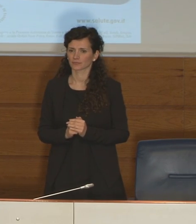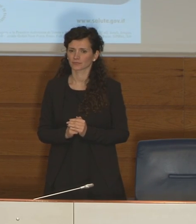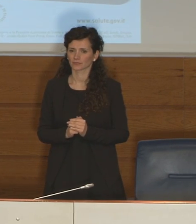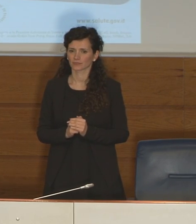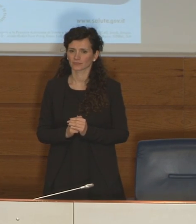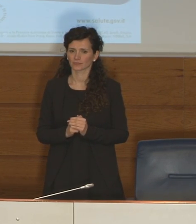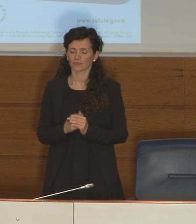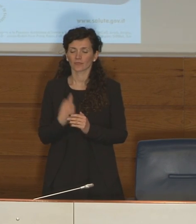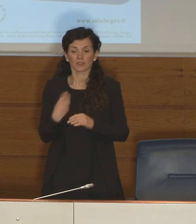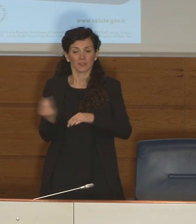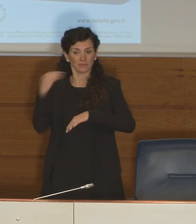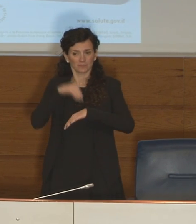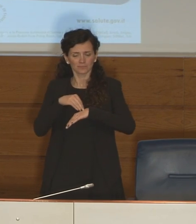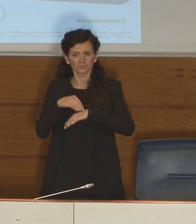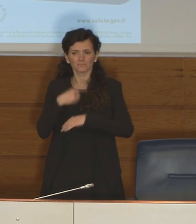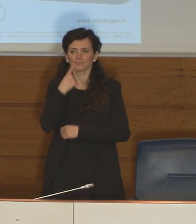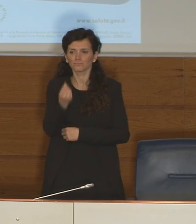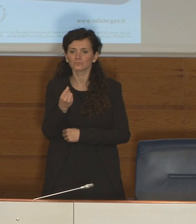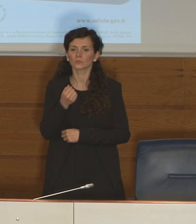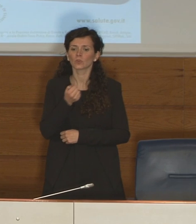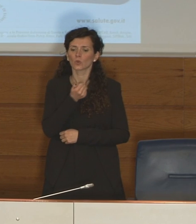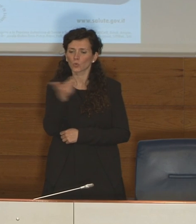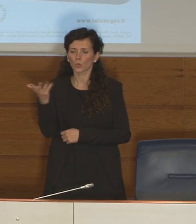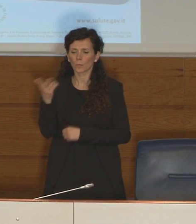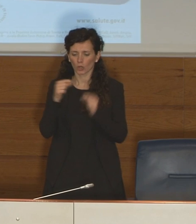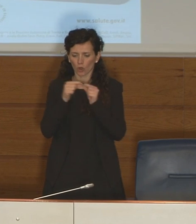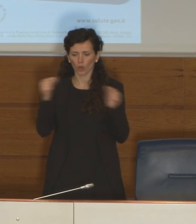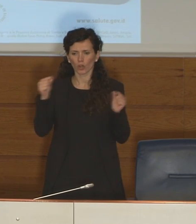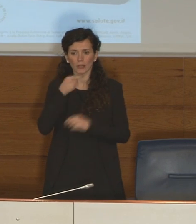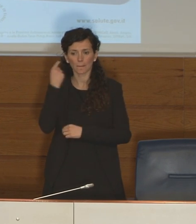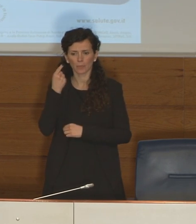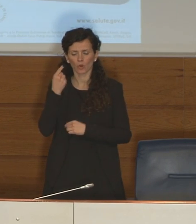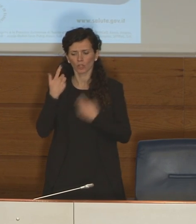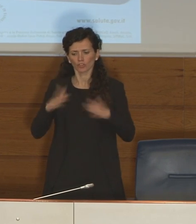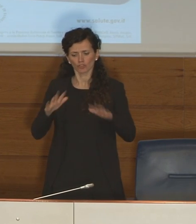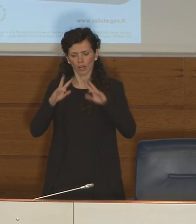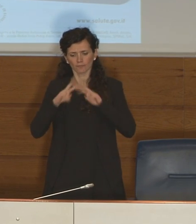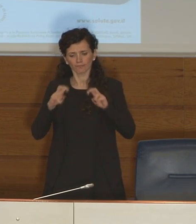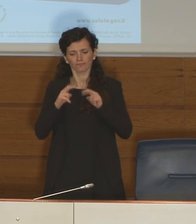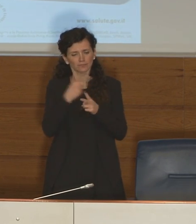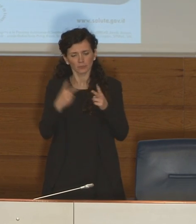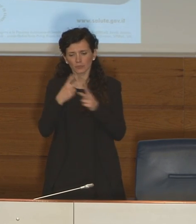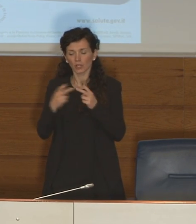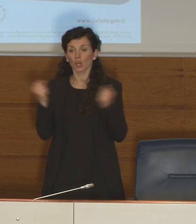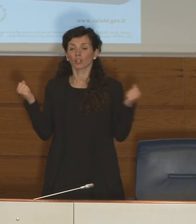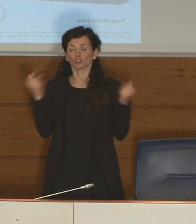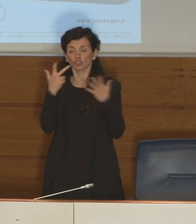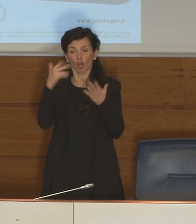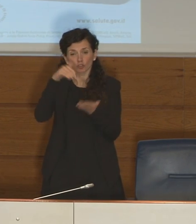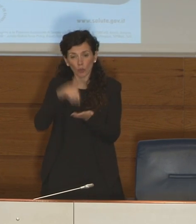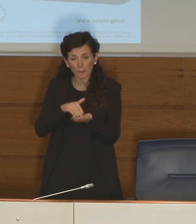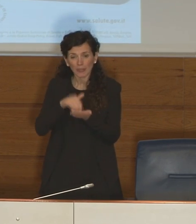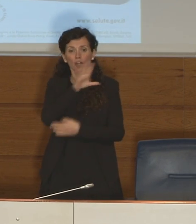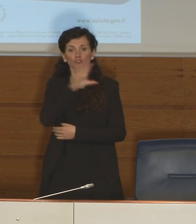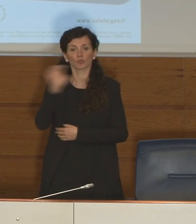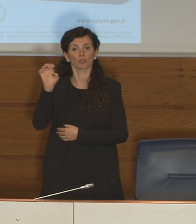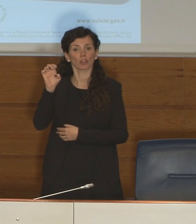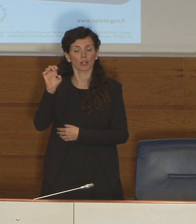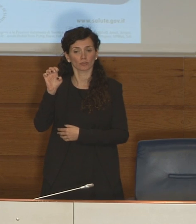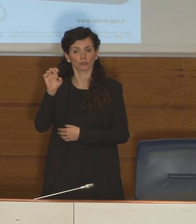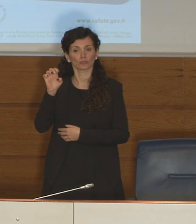che voglio dare quello del numero dei tamponi siamo arrivati a oltre 18.500 tamponi